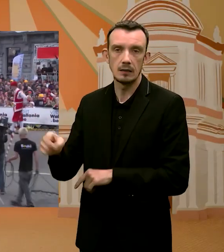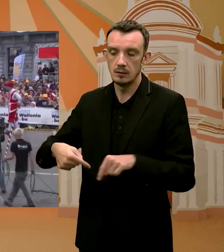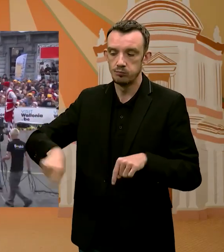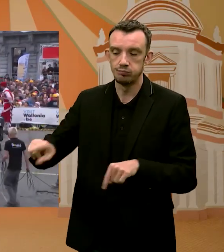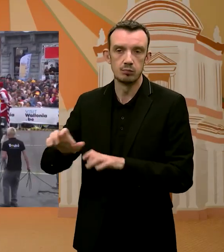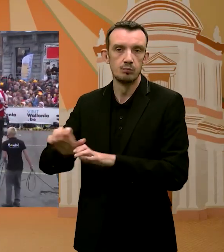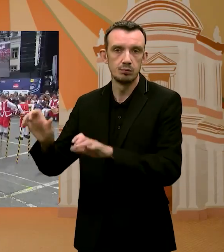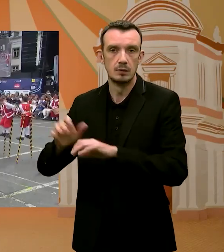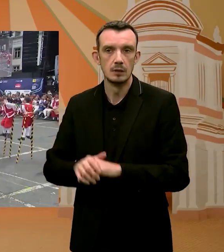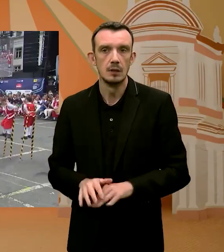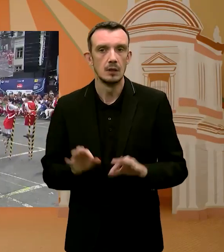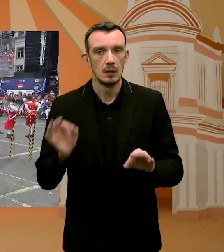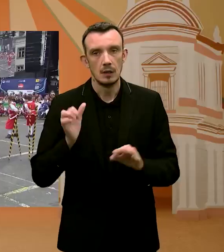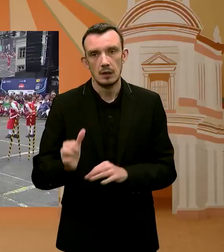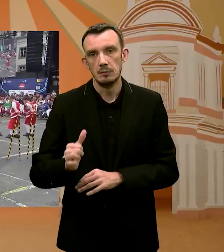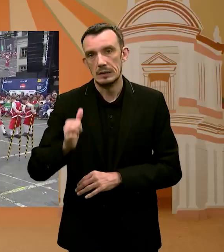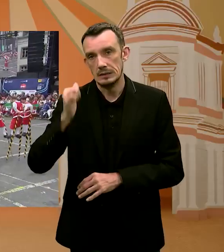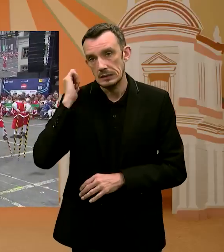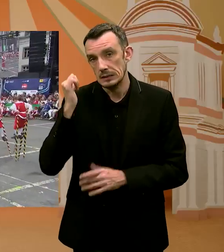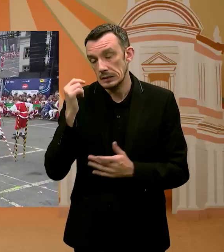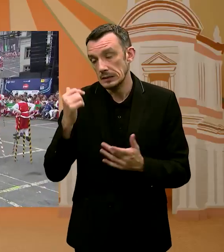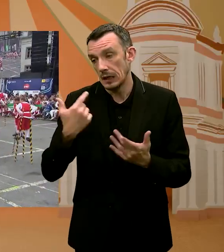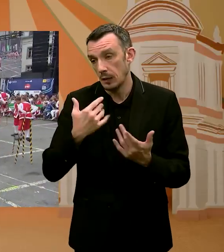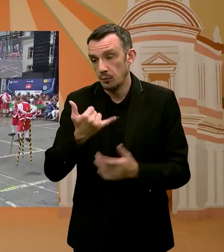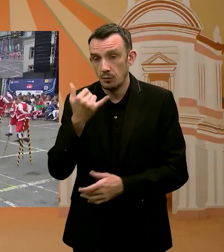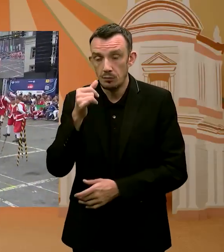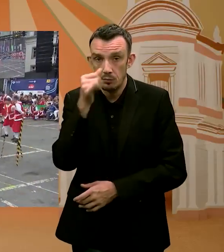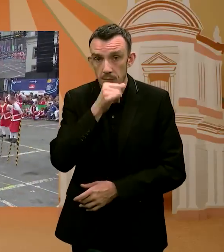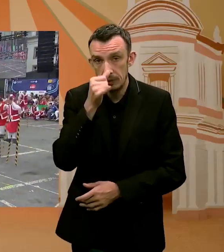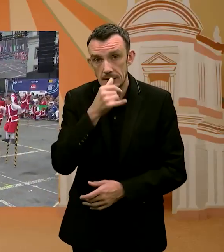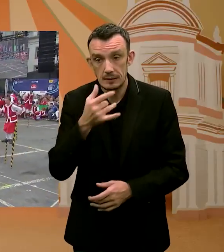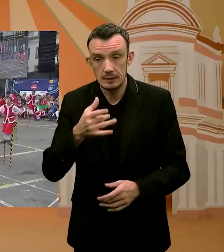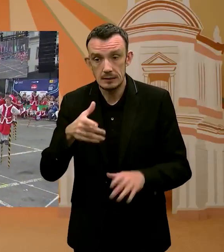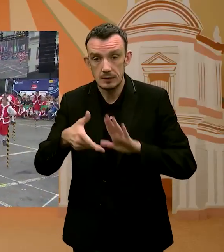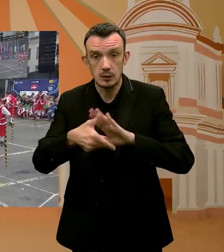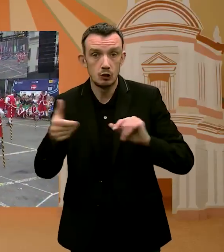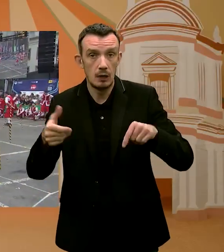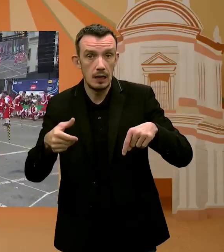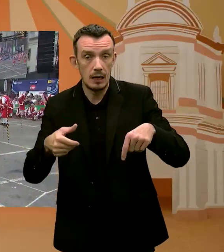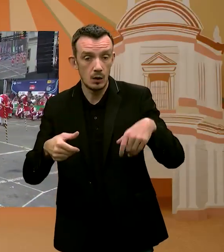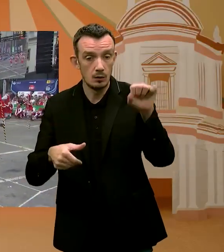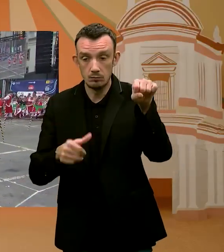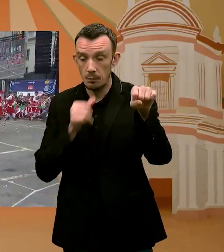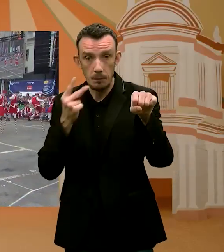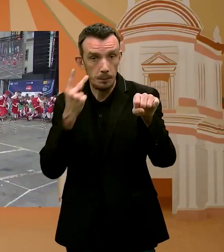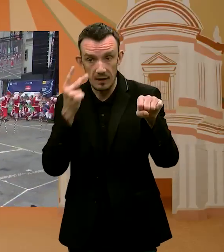un sale coup de ma part qui s'est perdu et je l'assume vraiment entièrement. Parfois dans la mêlée, la personne Oui, se dans le direct, dans le le... coup